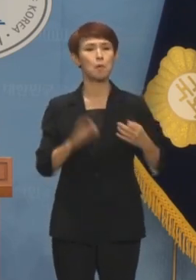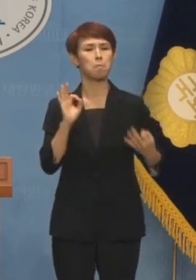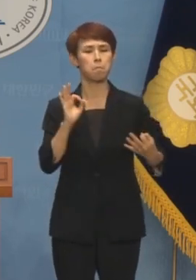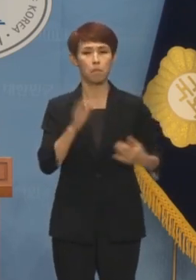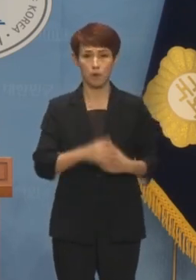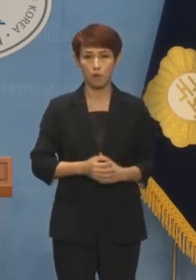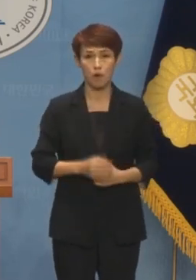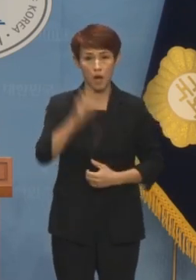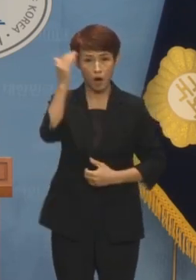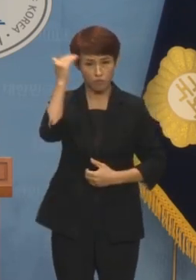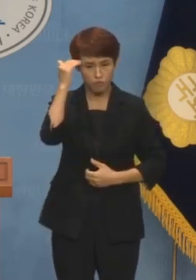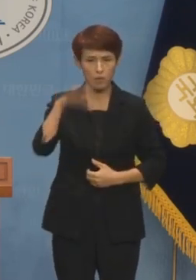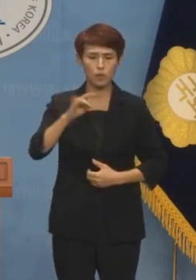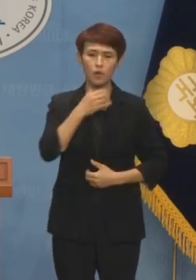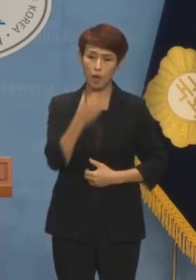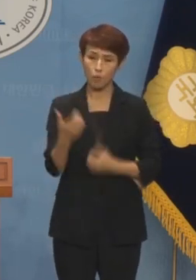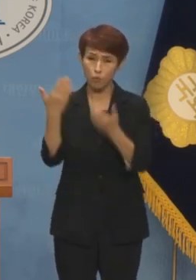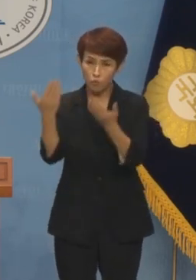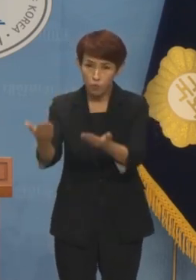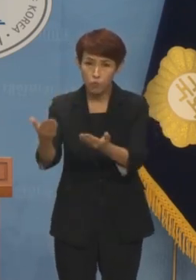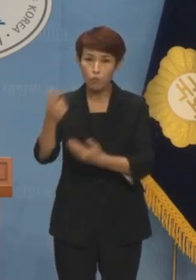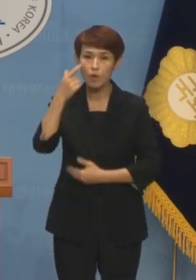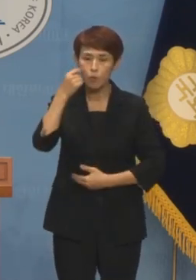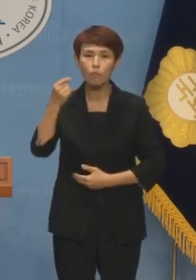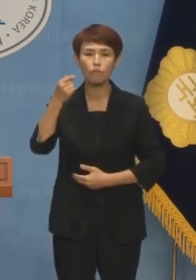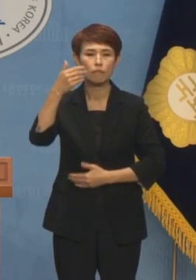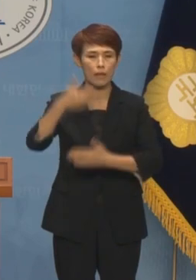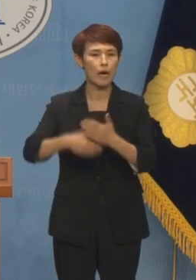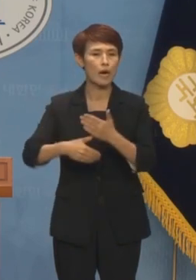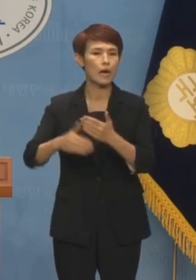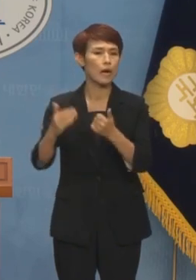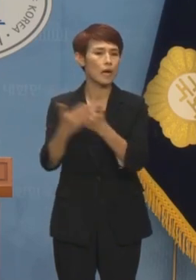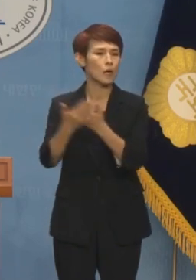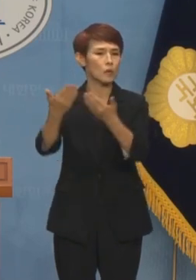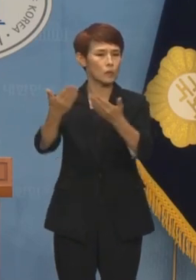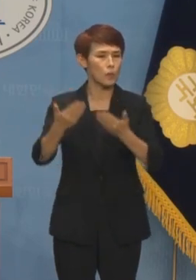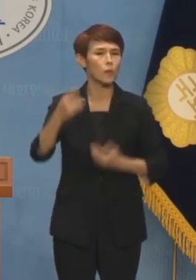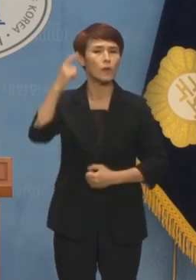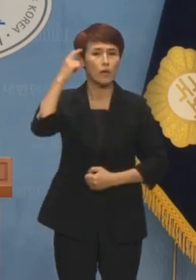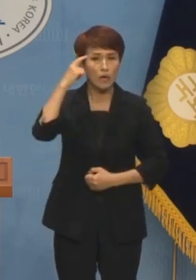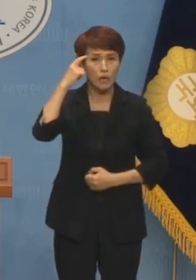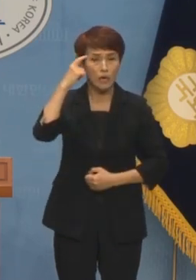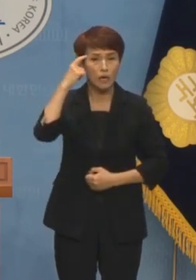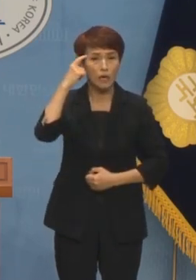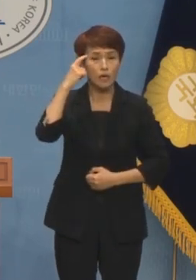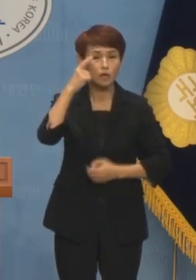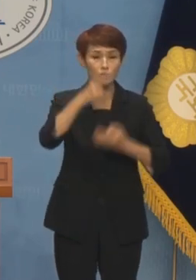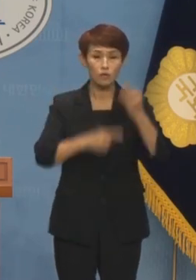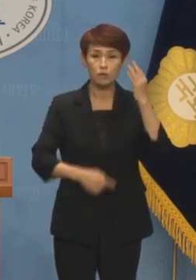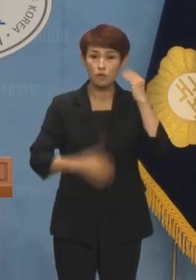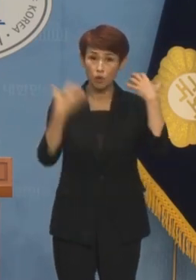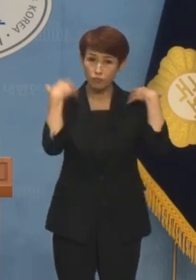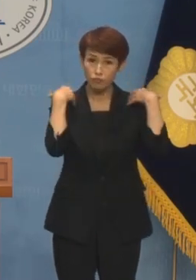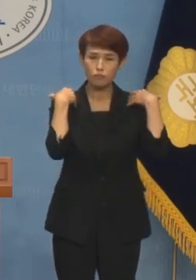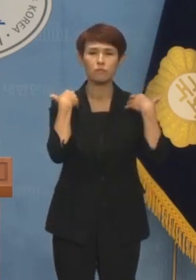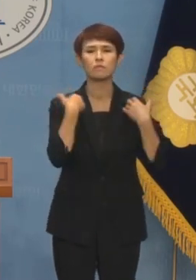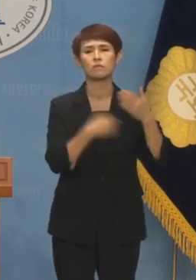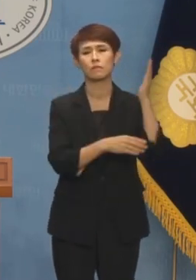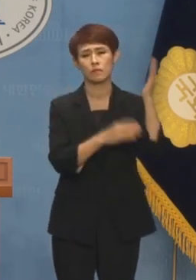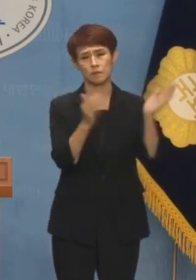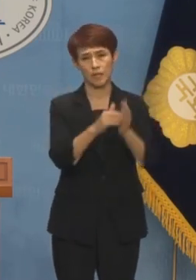한국이 선제적으로 양보하면 일본이 나머지 물잔 절반을 채워줄 것이라던 윤석열